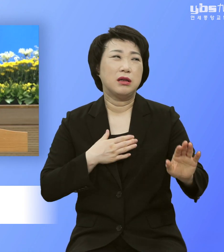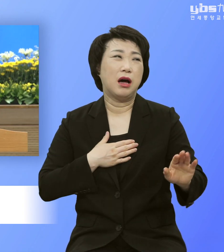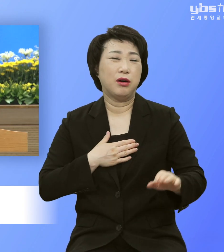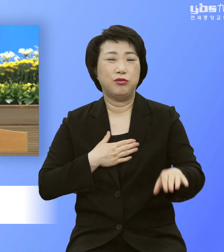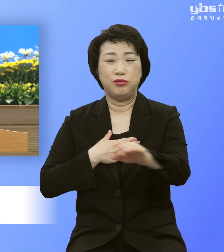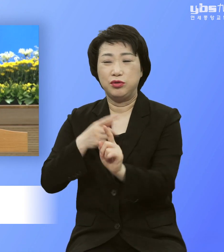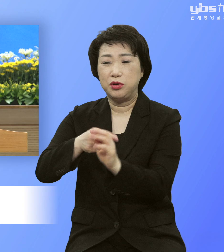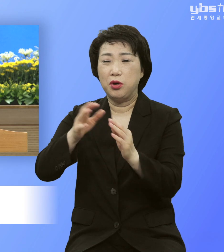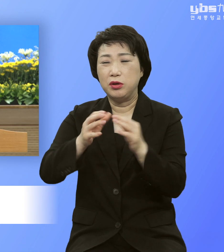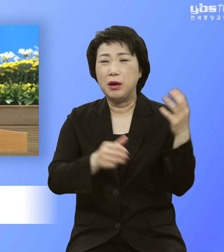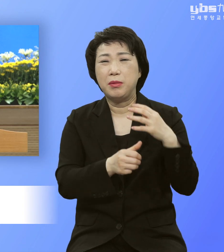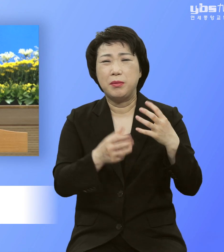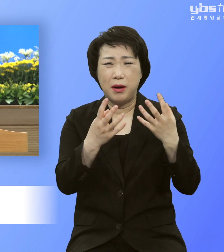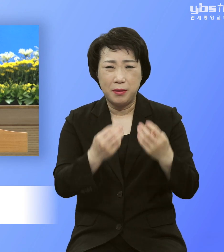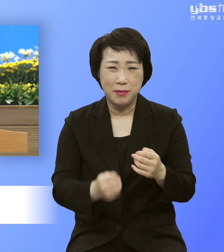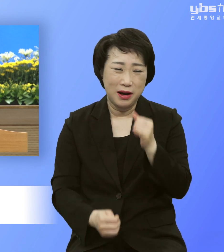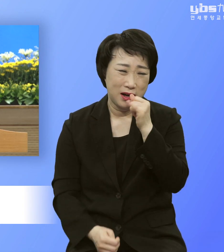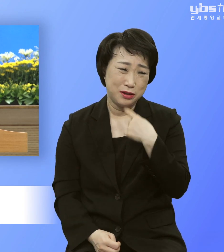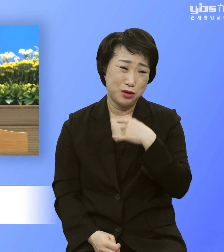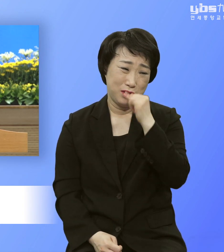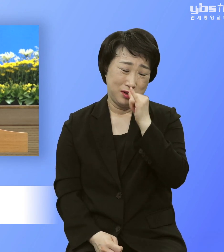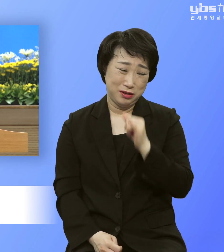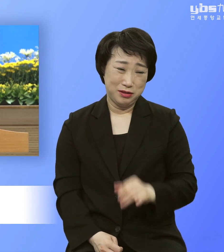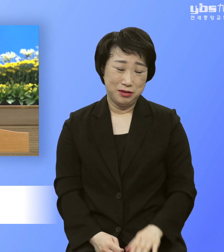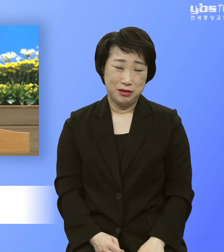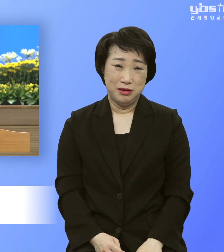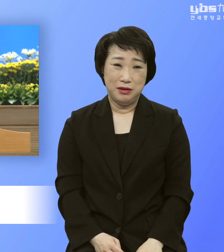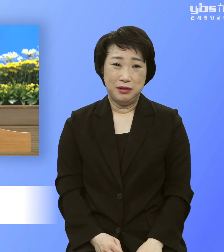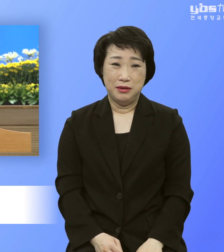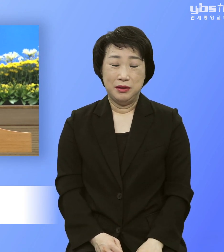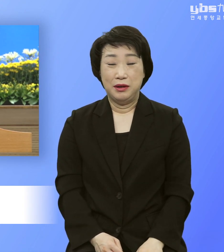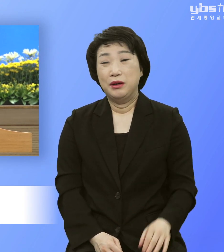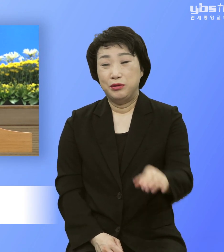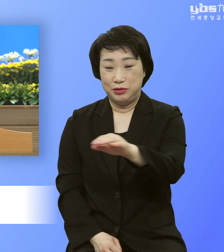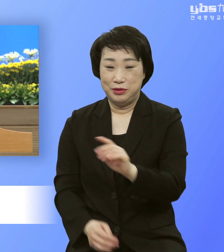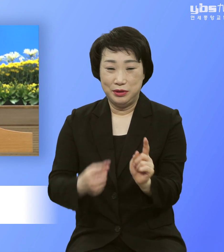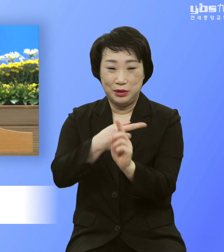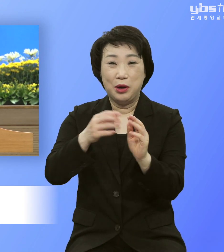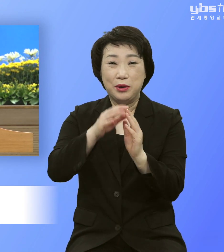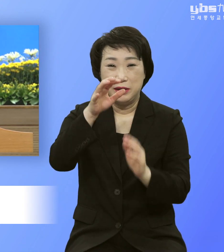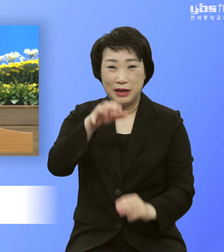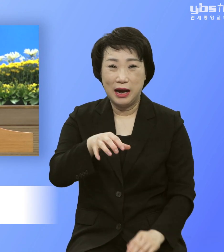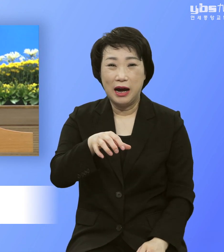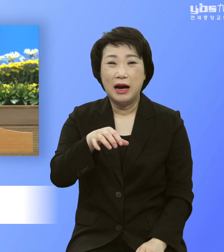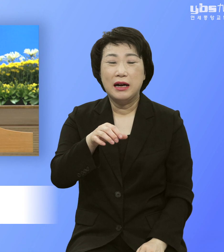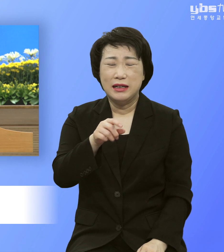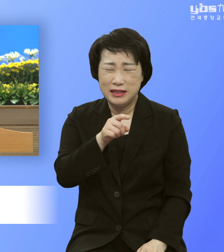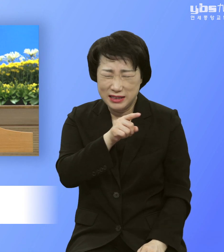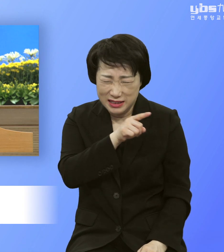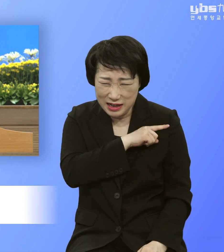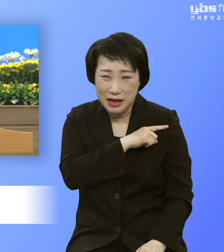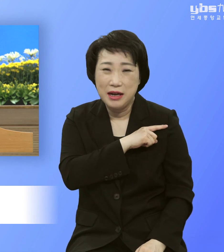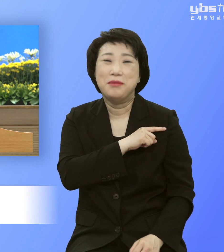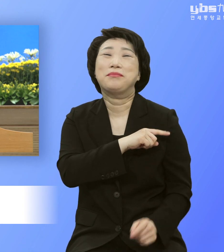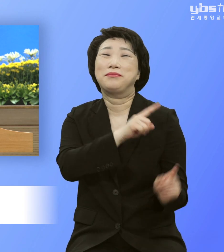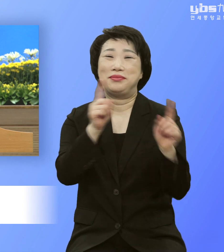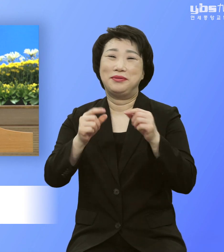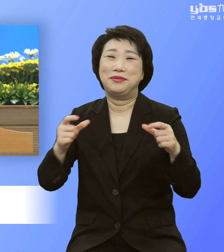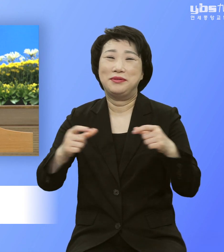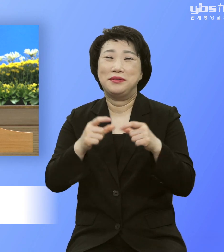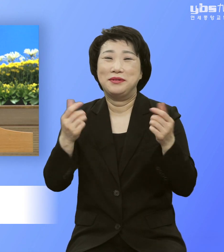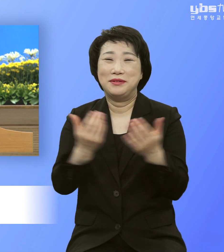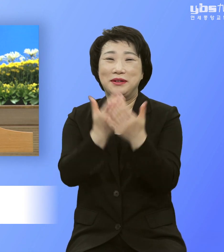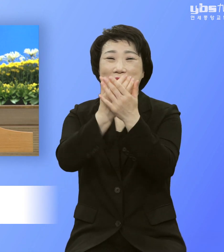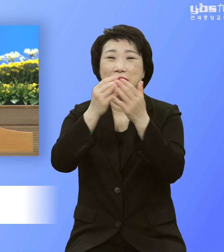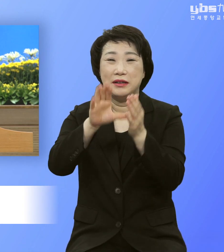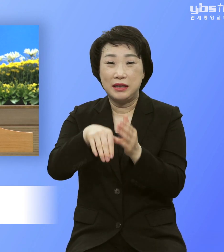우리 교회를 얼마나 핍박을 해야 됐습니까? 우리 교회가 가장 부흥될 때가